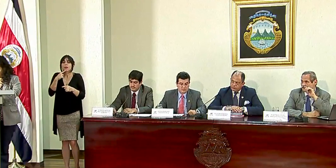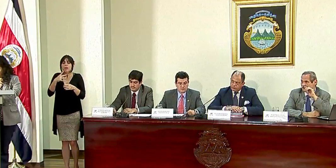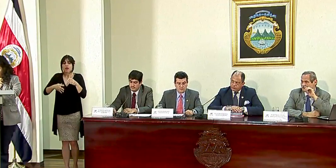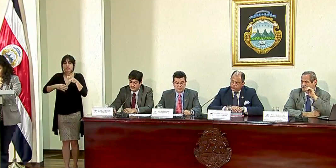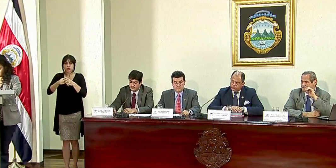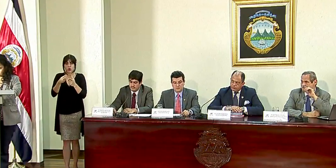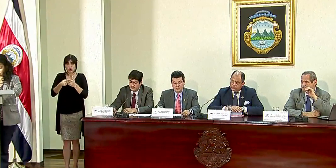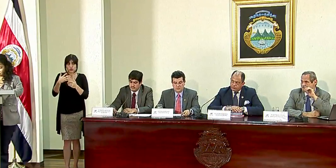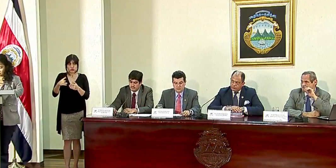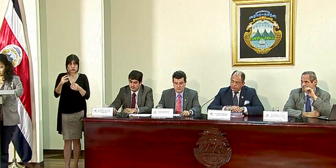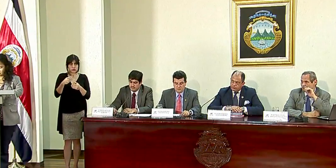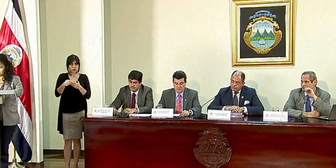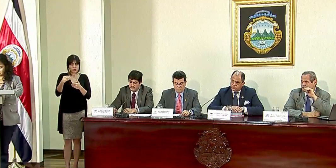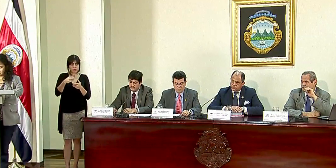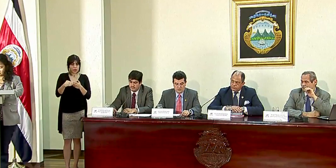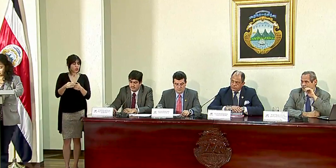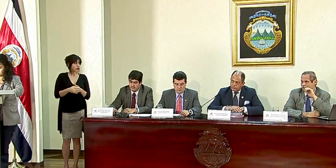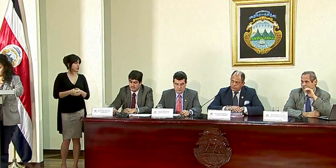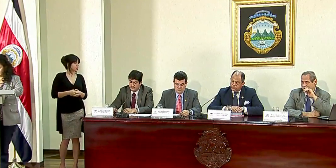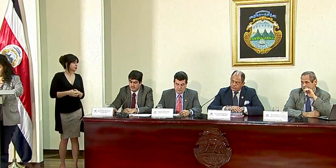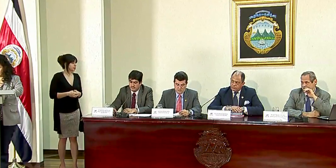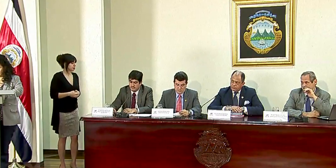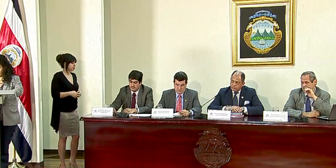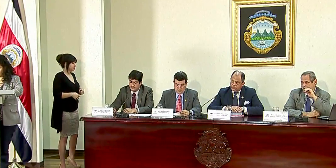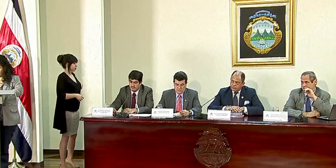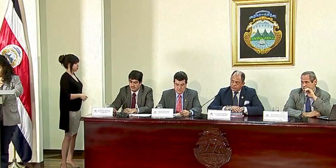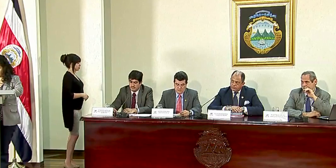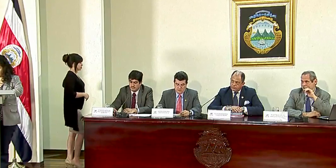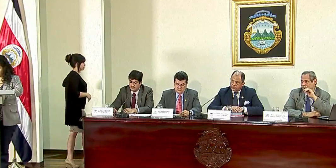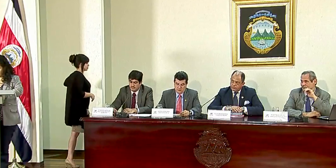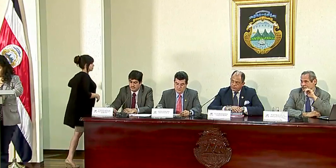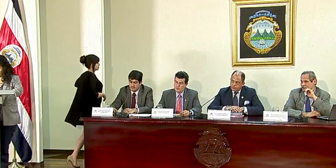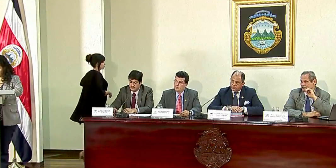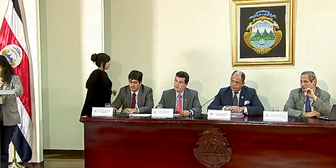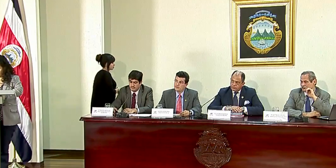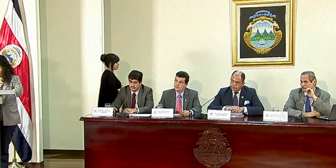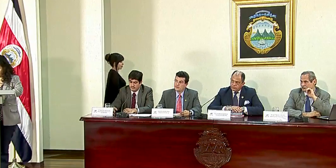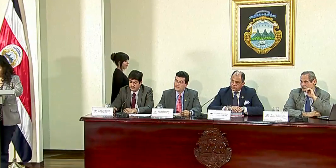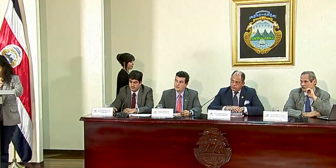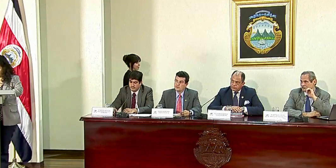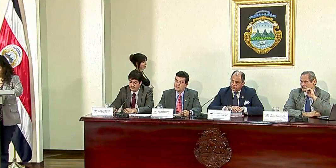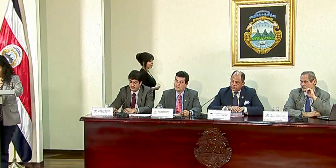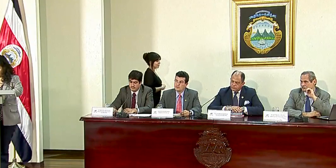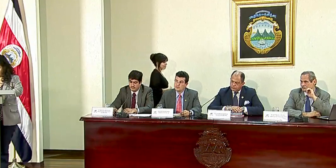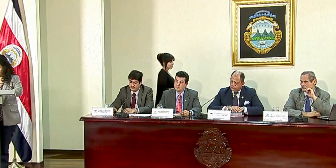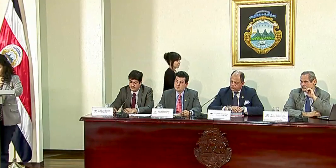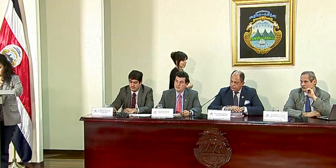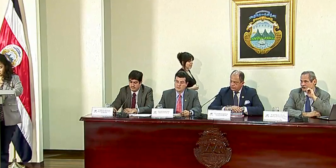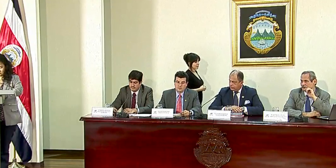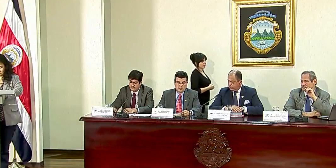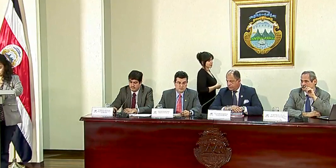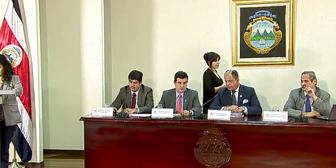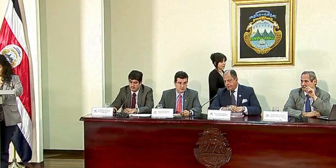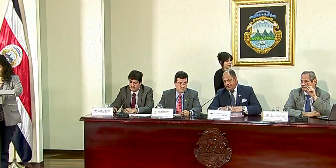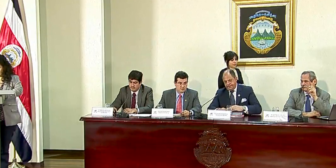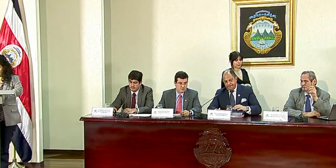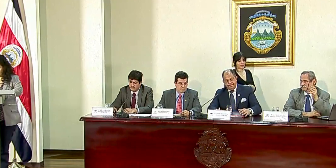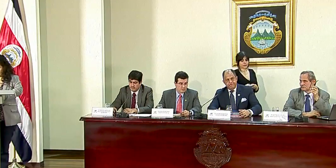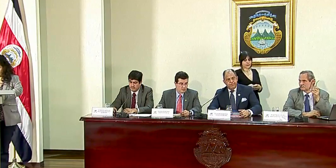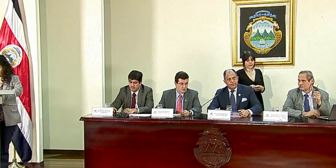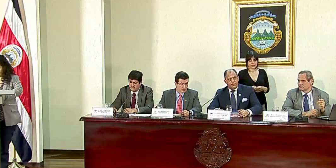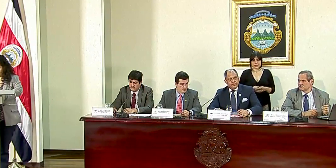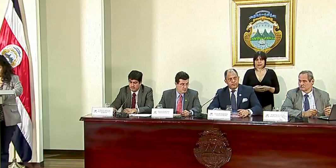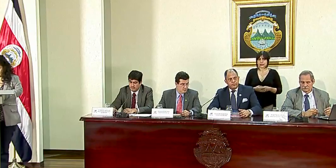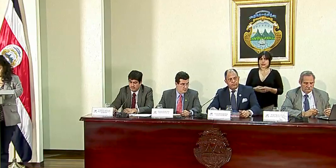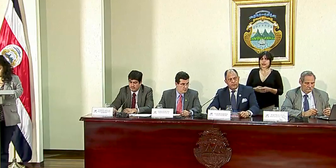los consumidores? Y para aprovechar también nada más, si la comisión de SENASA ya viajó a Chile para hacer las inspecciones en las plantas de productoras